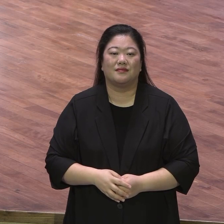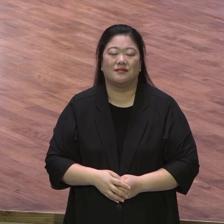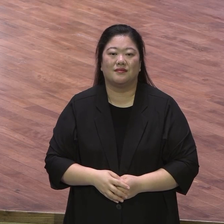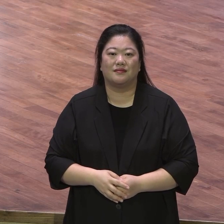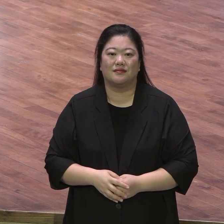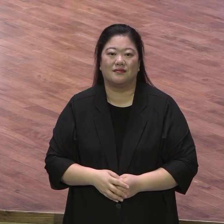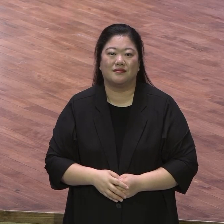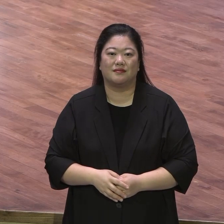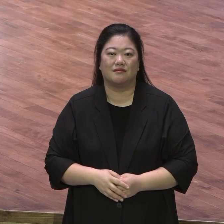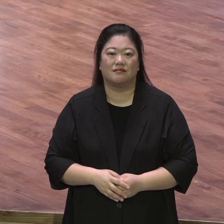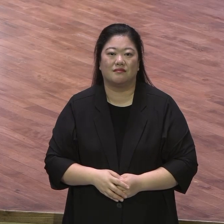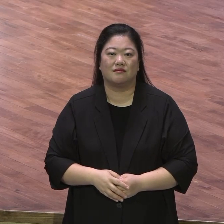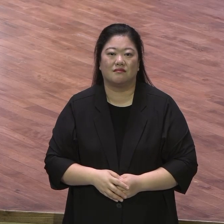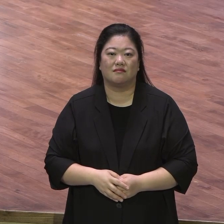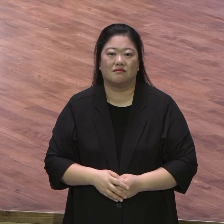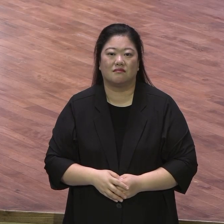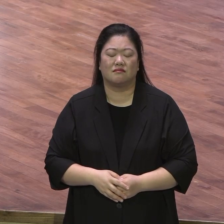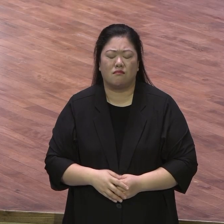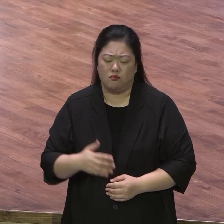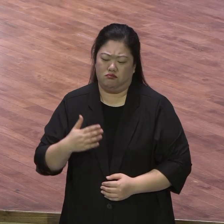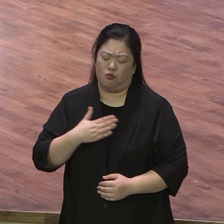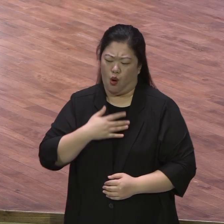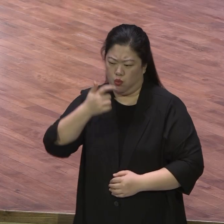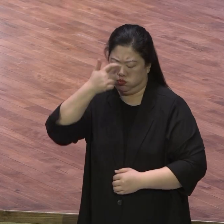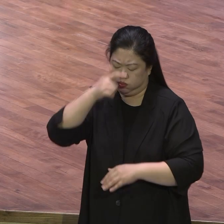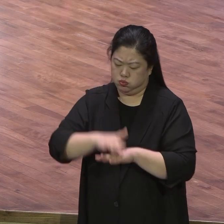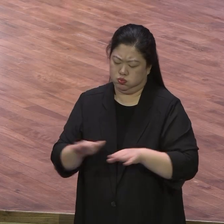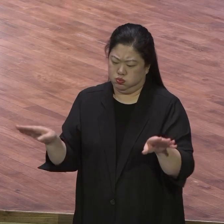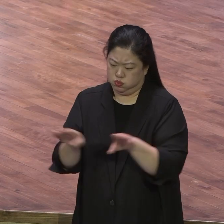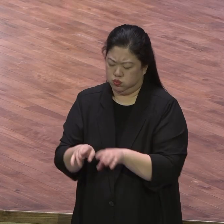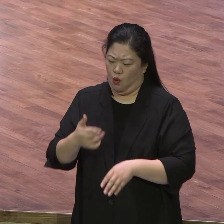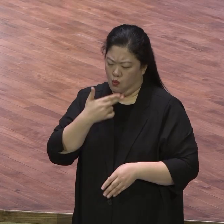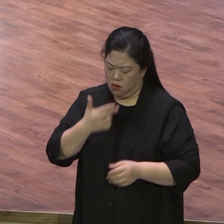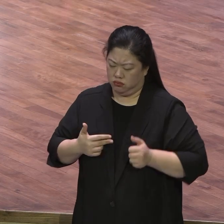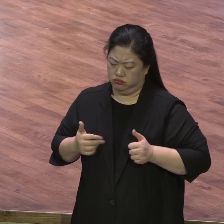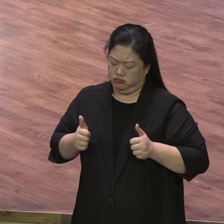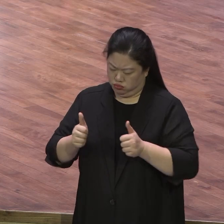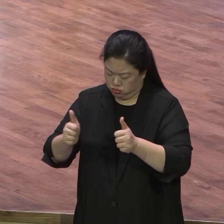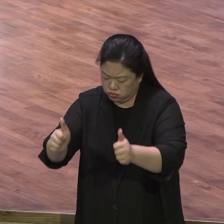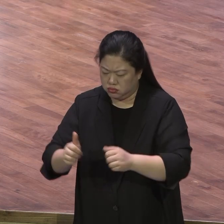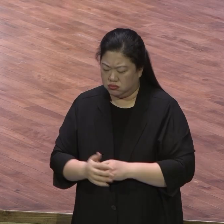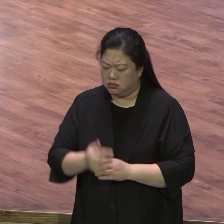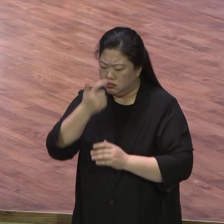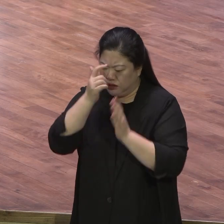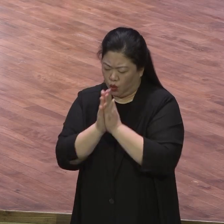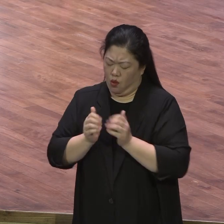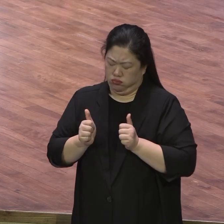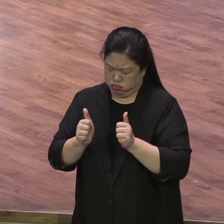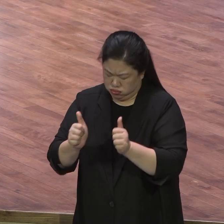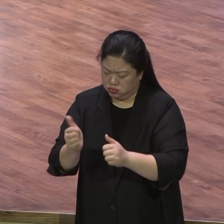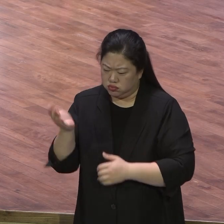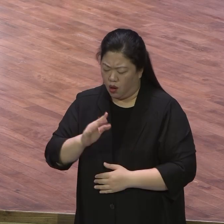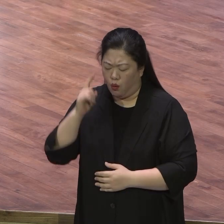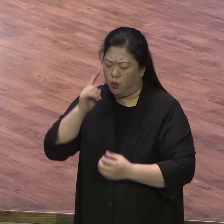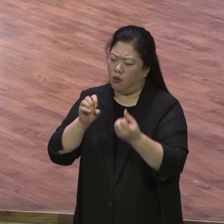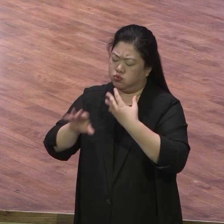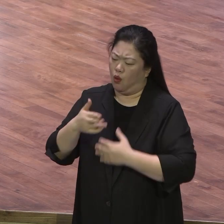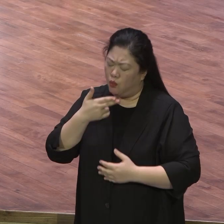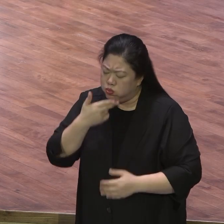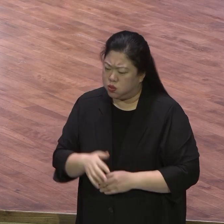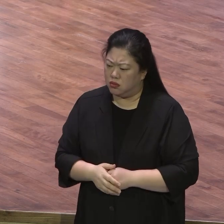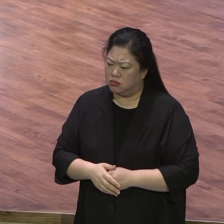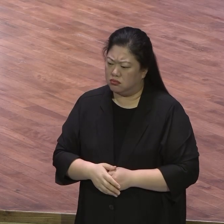왜 나는 예배 드리는데 응답을 못 받냐 나는 왜 기도하는데도 응답을 못 받냐 나는 왜